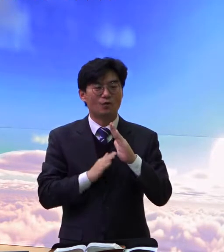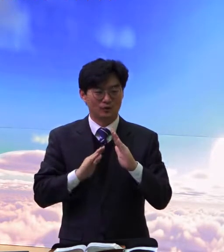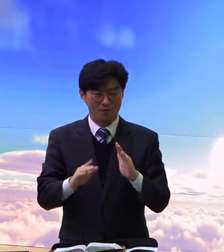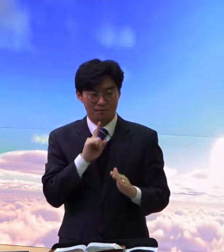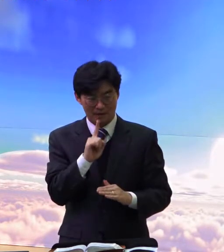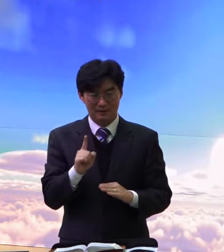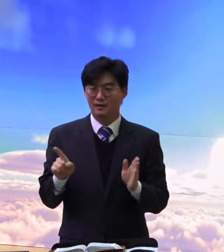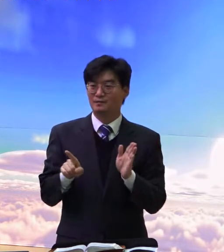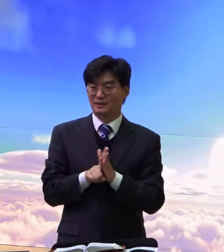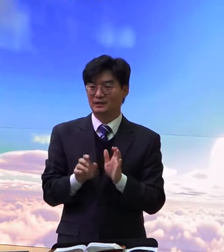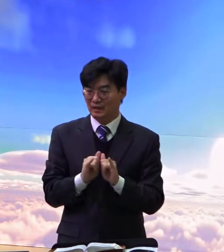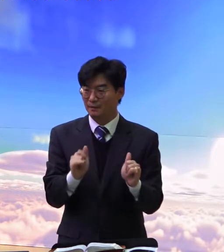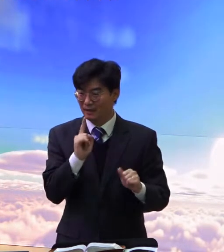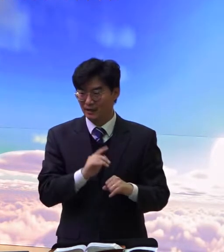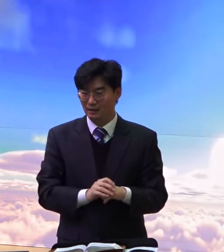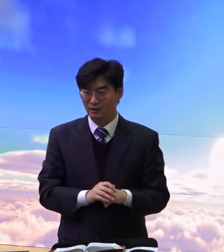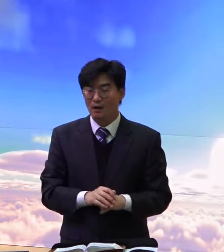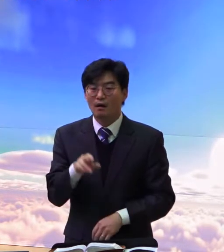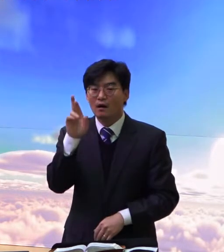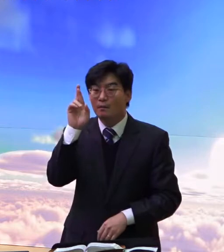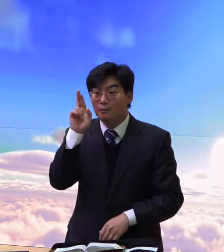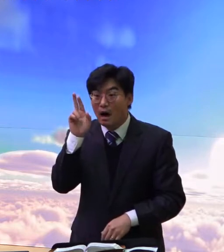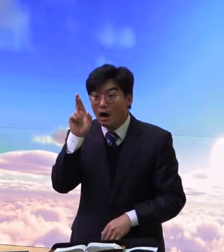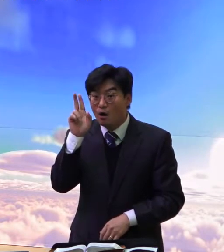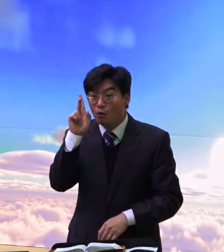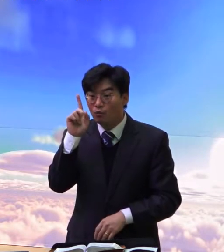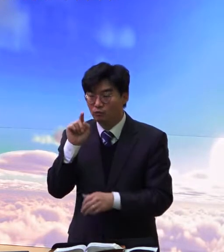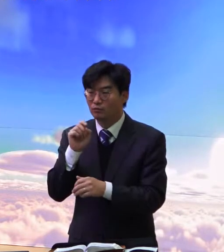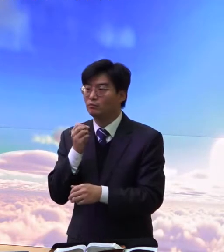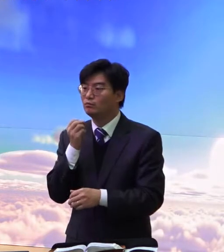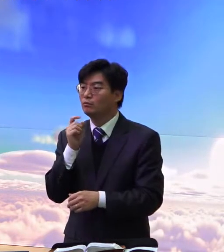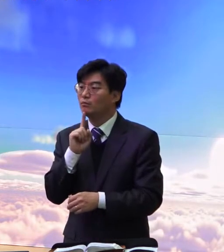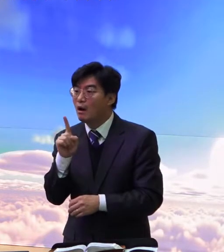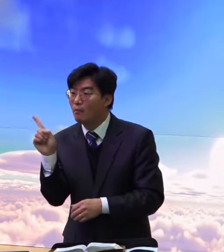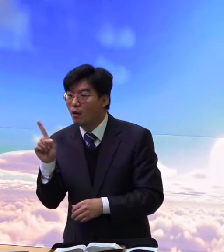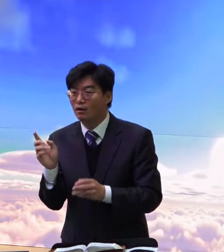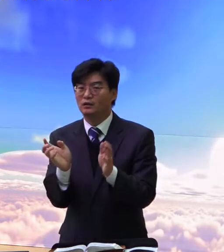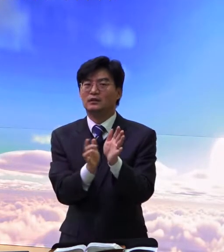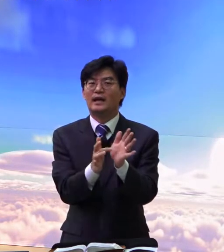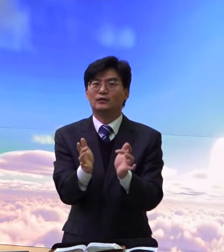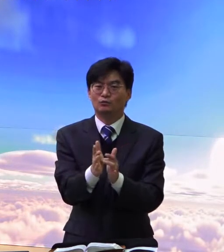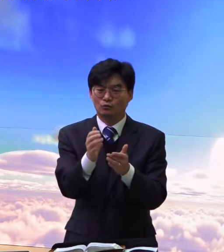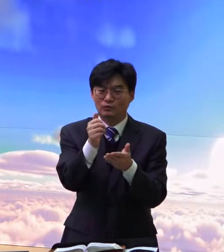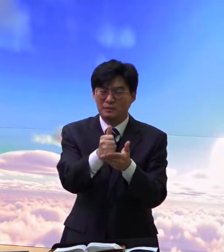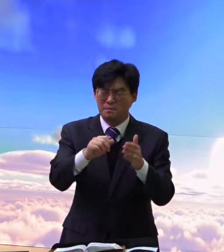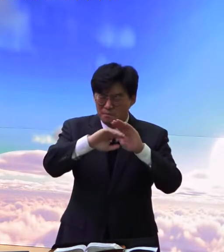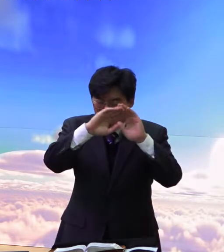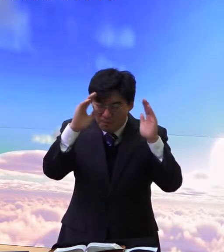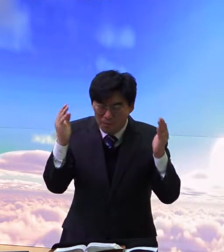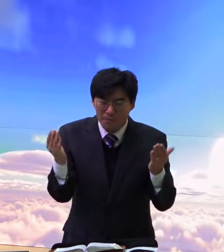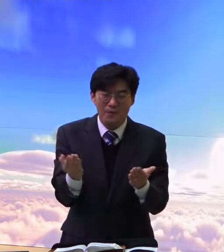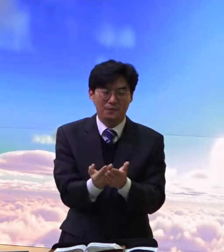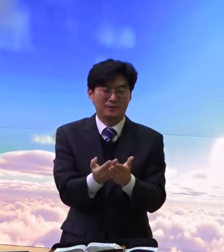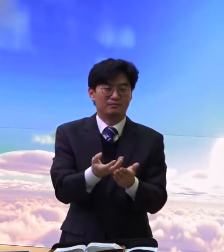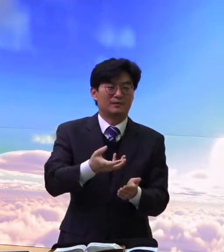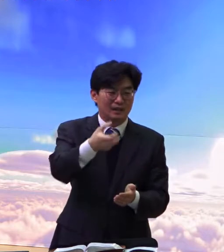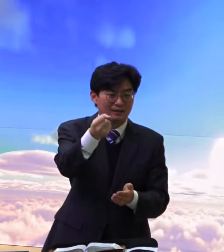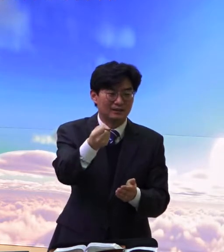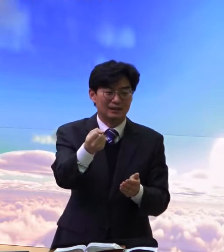그러니까 바울처럼 예수 믿는 사람 그리스도인에게는 예수님이 전부입니다. 예수님이 가장